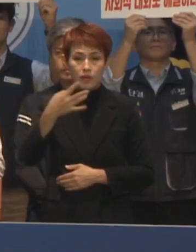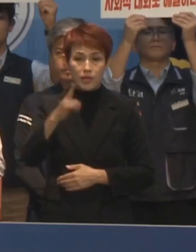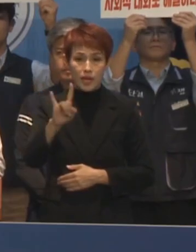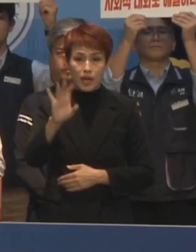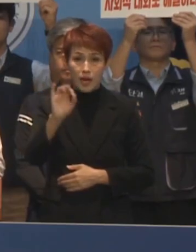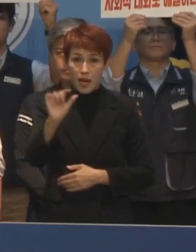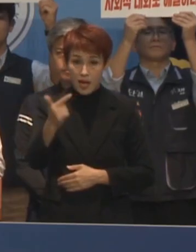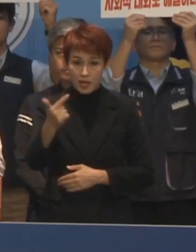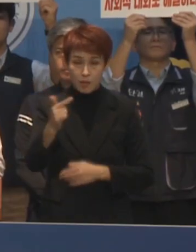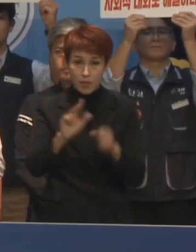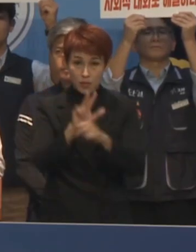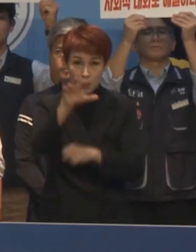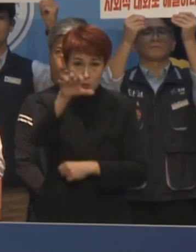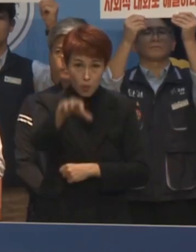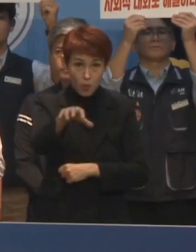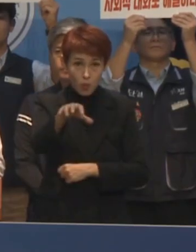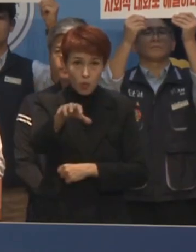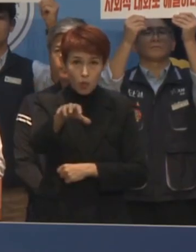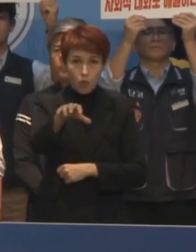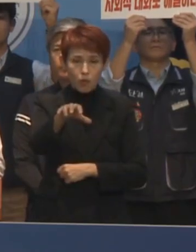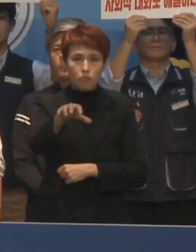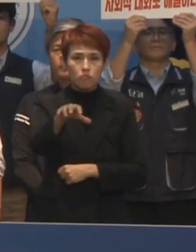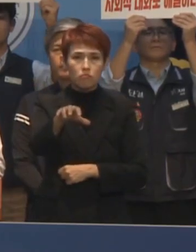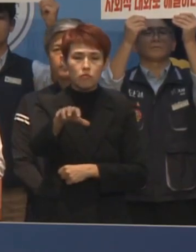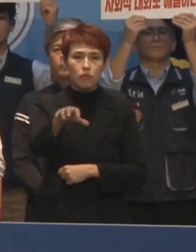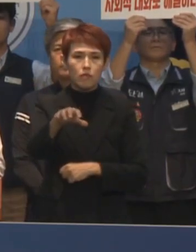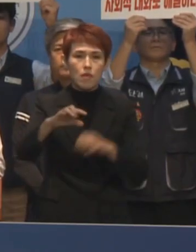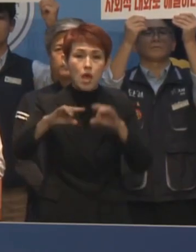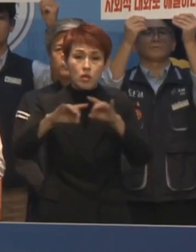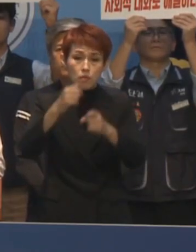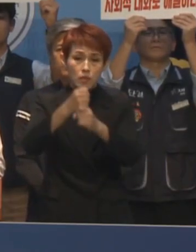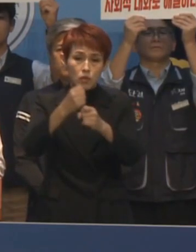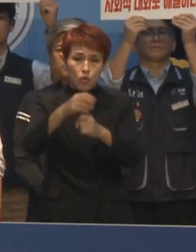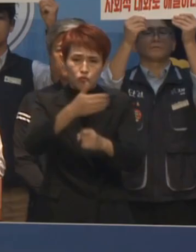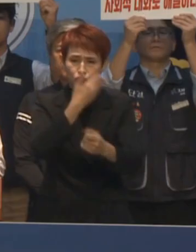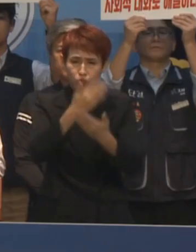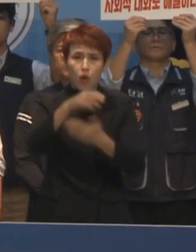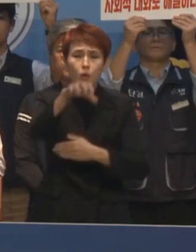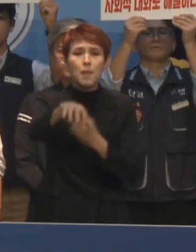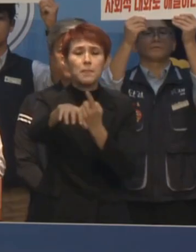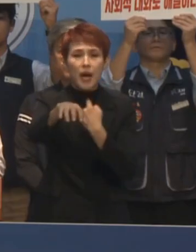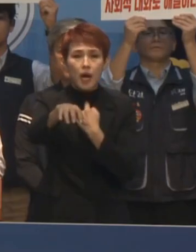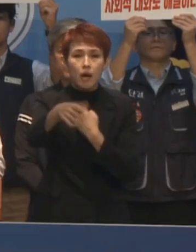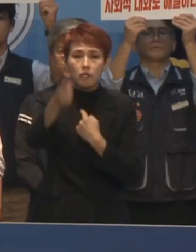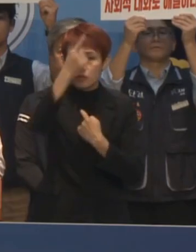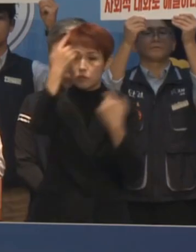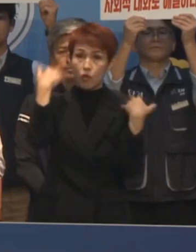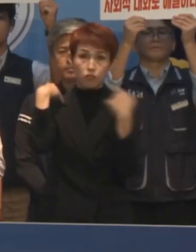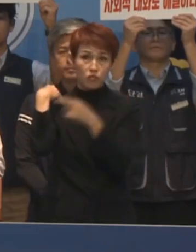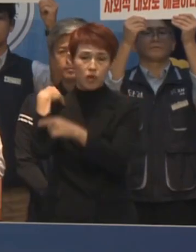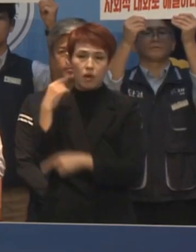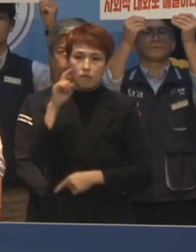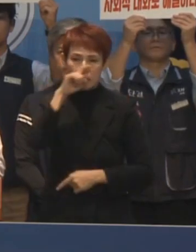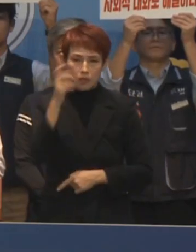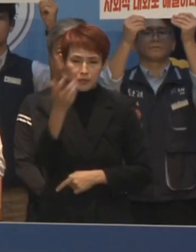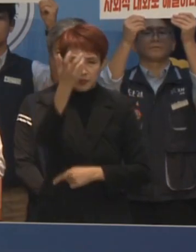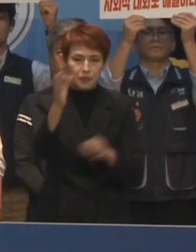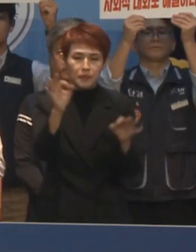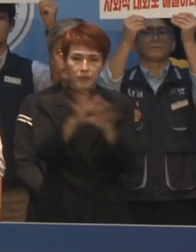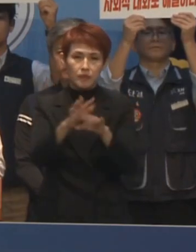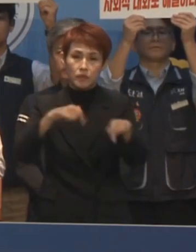태안화력발전소는 서울발전의 핵심적인 에너지 생산 기지였지만 정부의 탈석탄 정책에